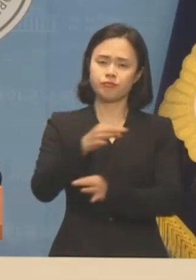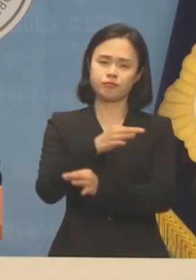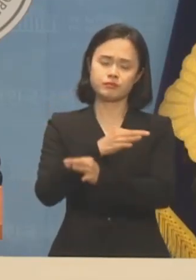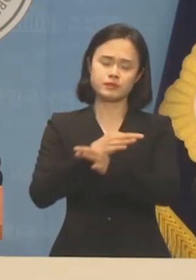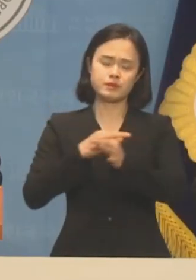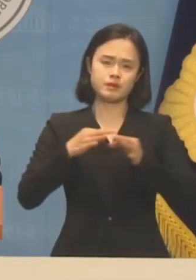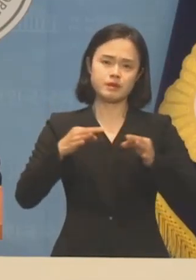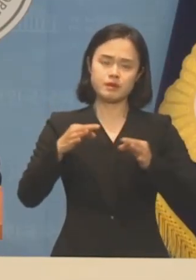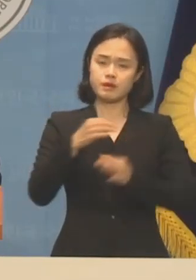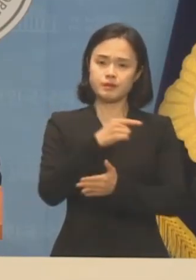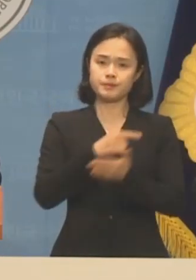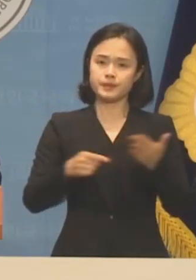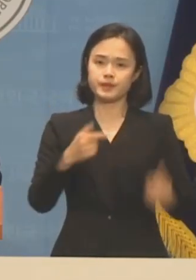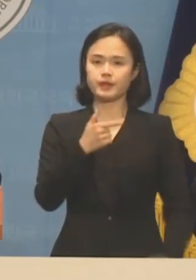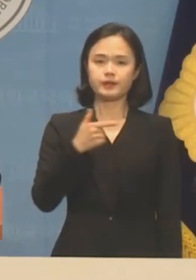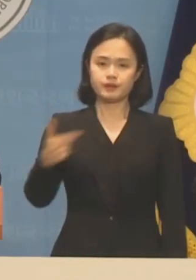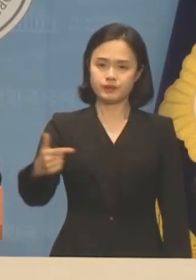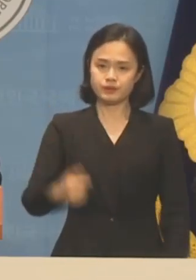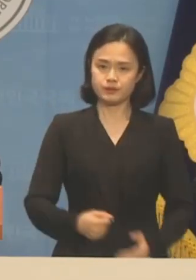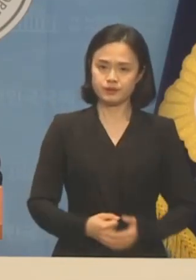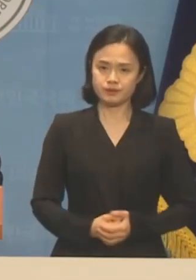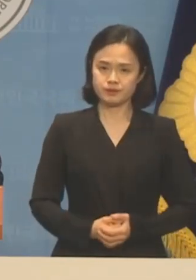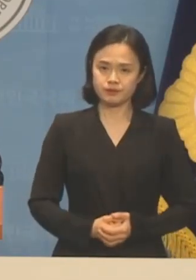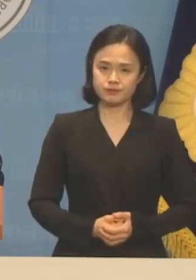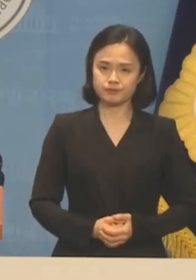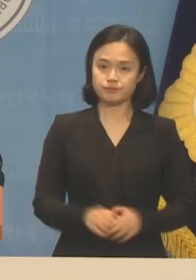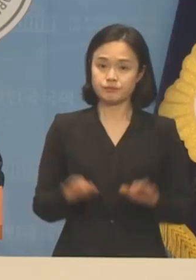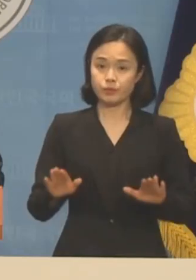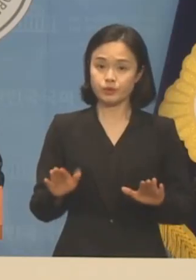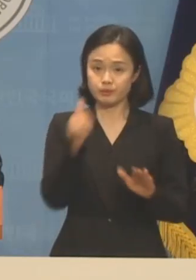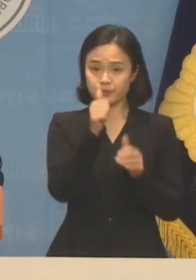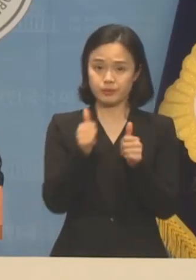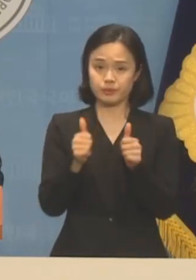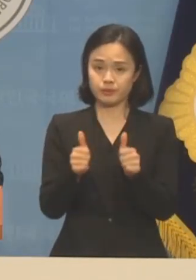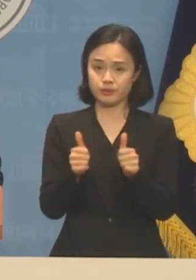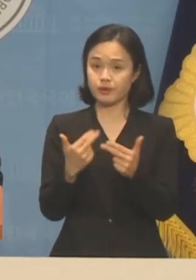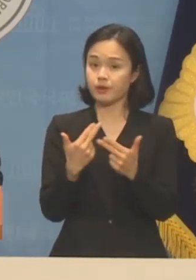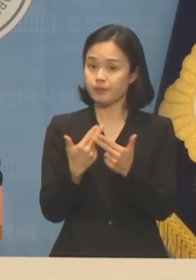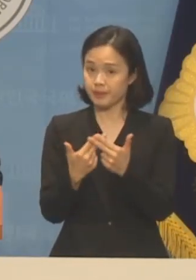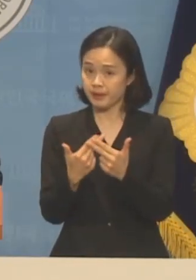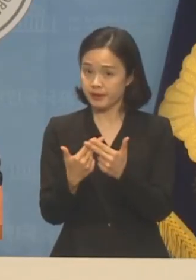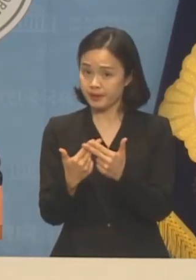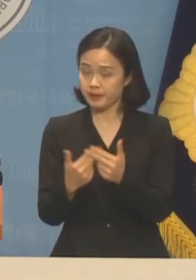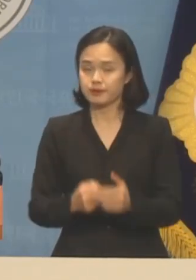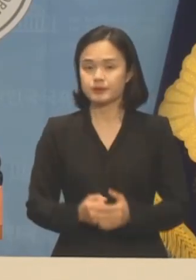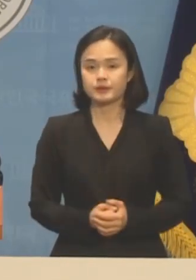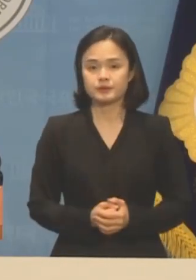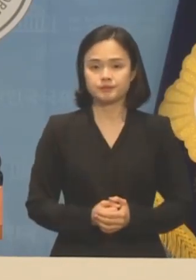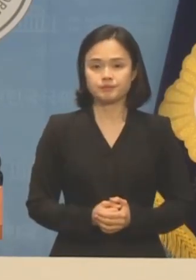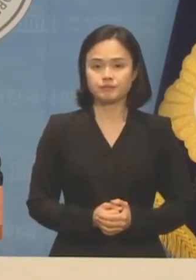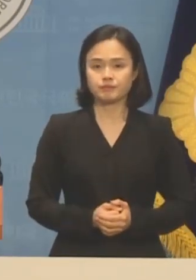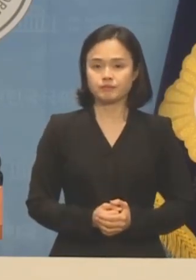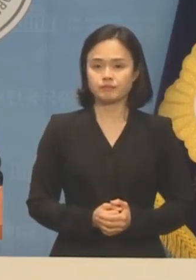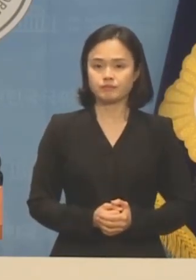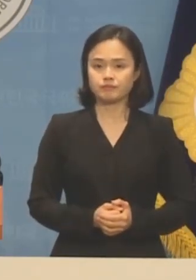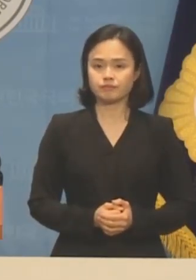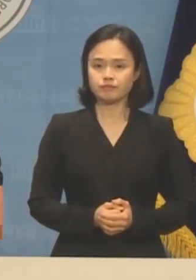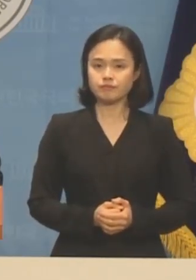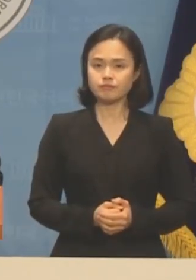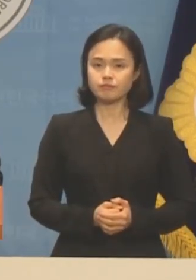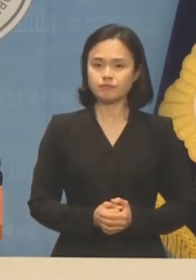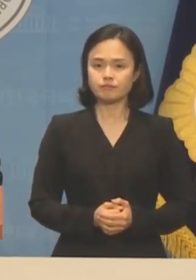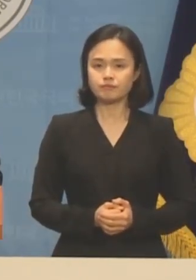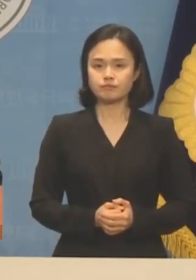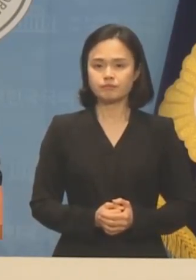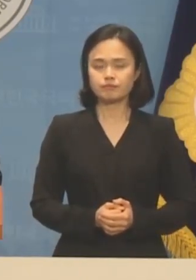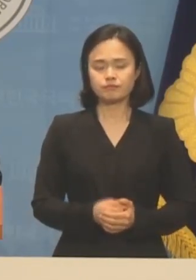심대합니다. 오늘 변협에서는 법상 정해져 있는 상설특검의 의뢰를 오늘이라도 당장 해라